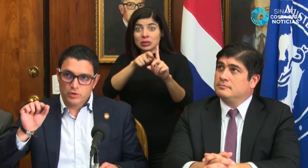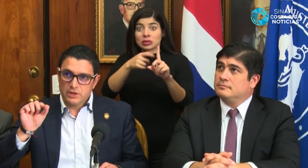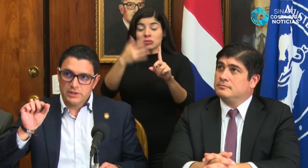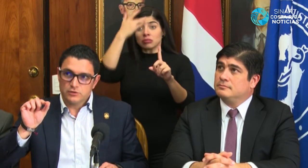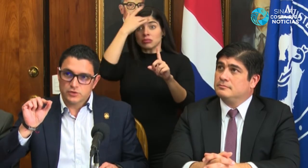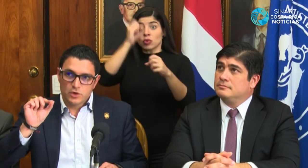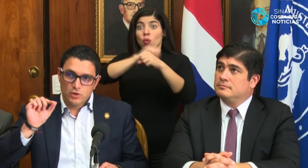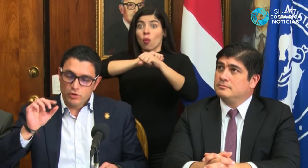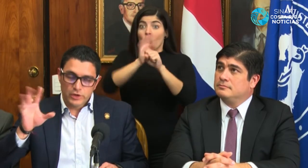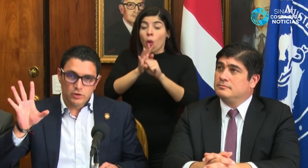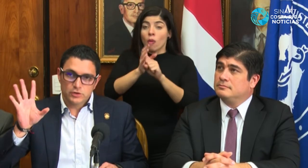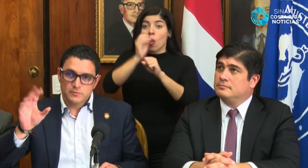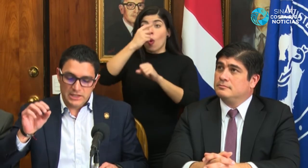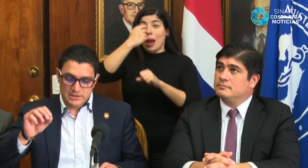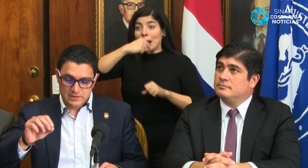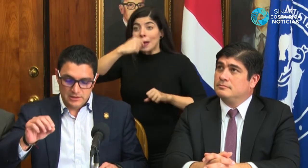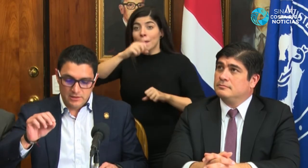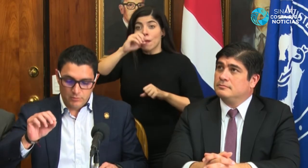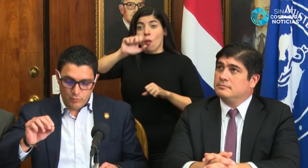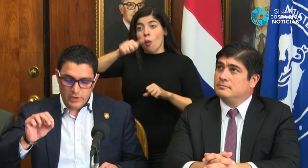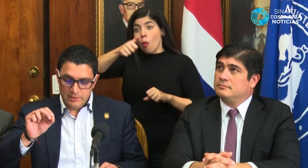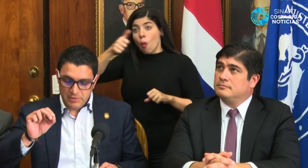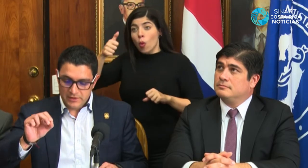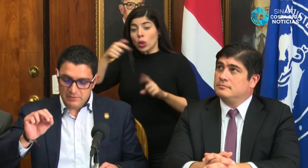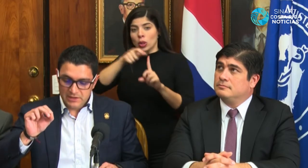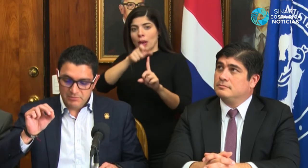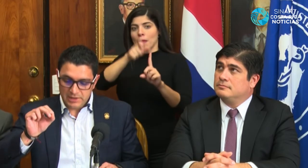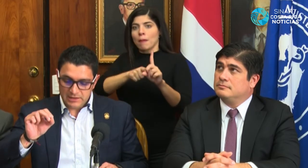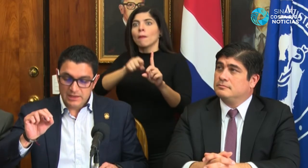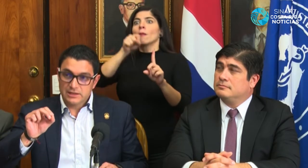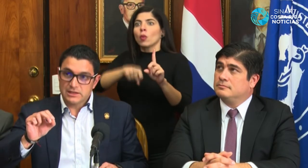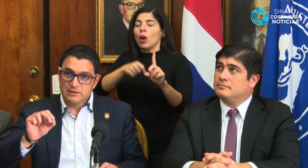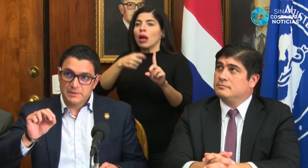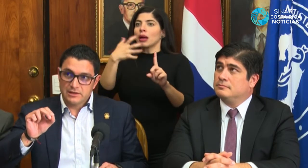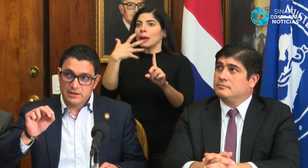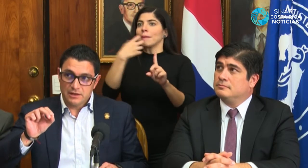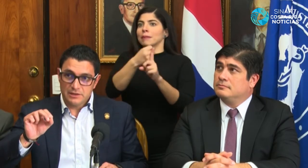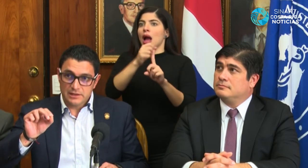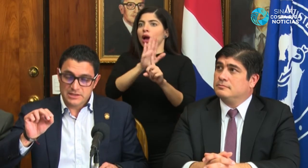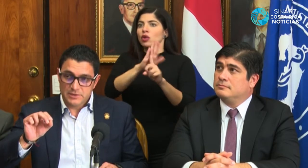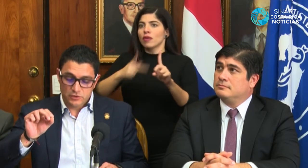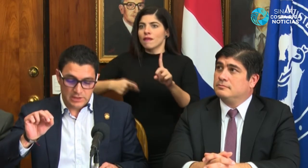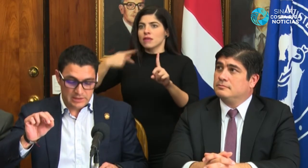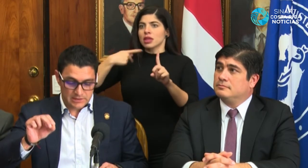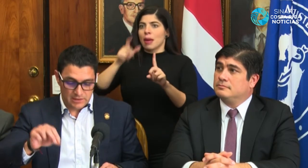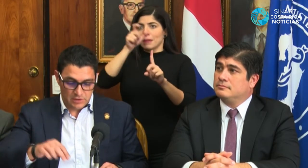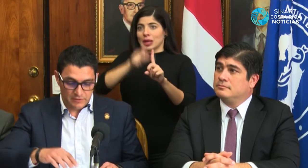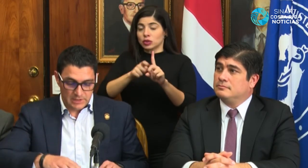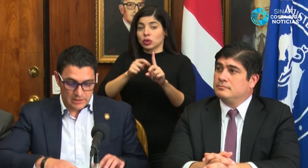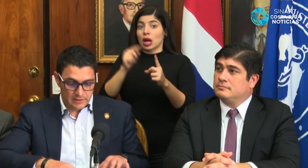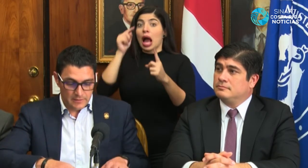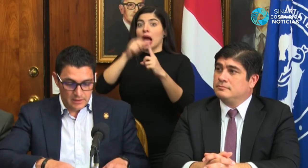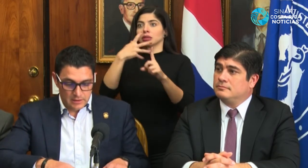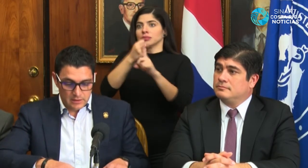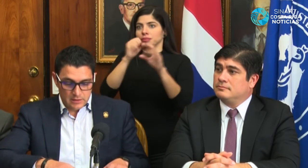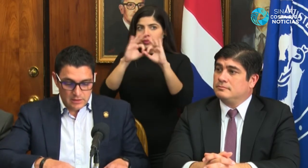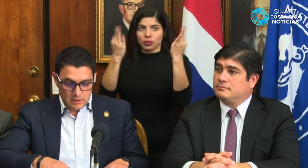nuevo coronavirus o de otros más, puede perfectamente impactar negativamente la vida de esa persona y hasta de una familia.